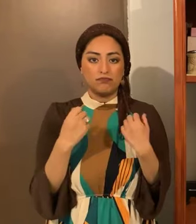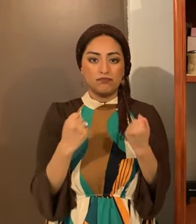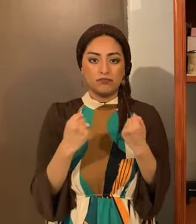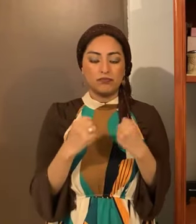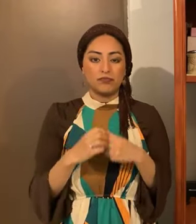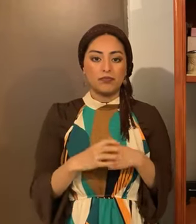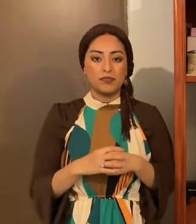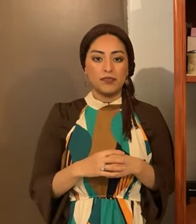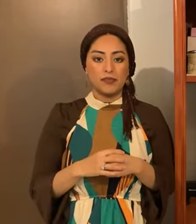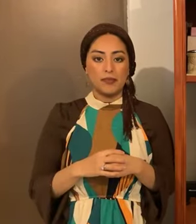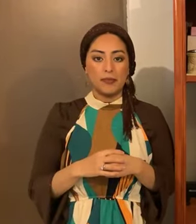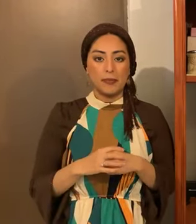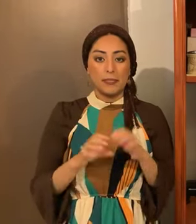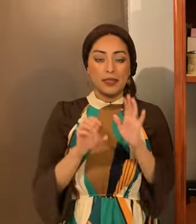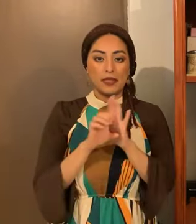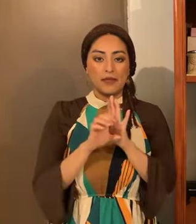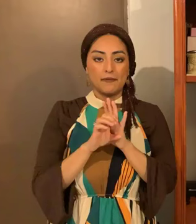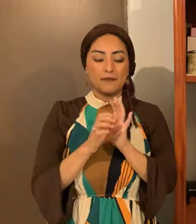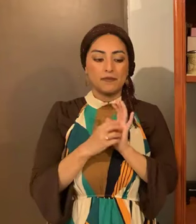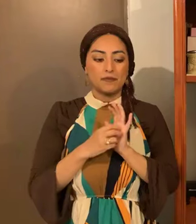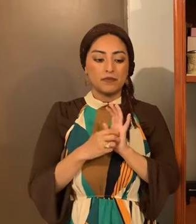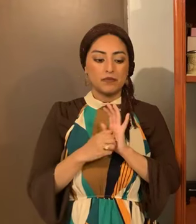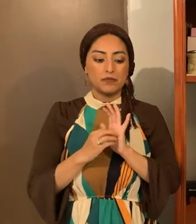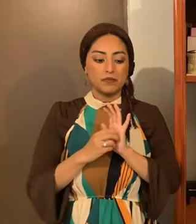intenso. Y por ejemplo,